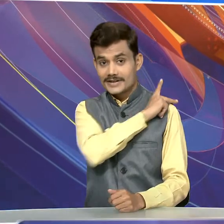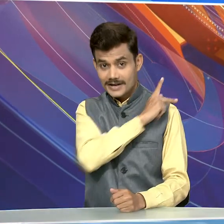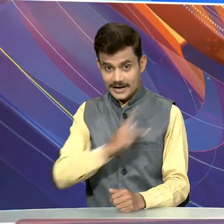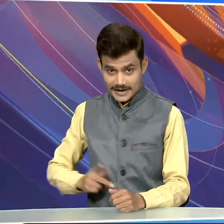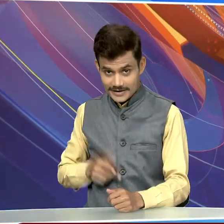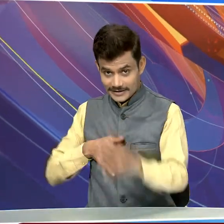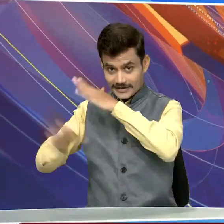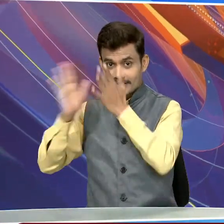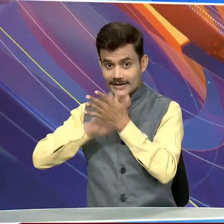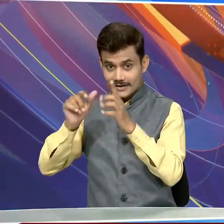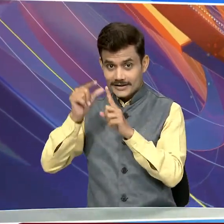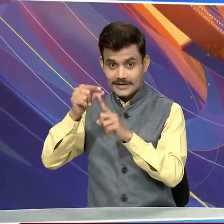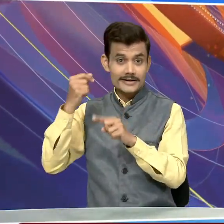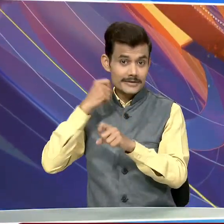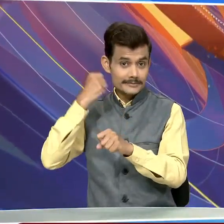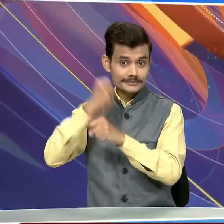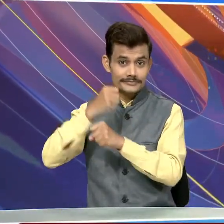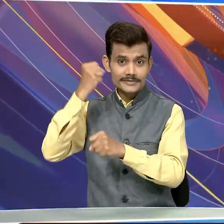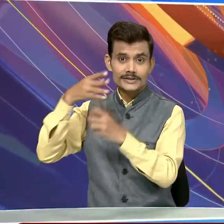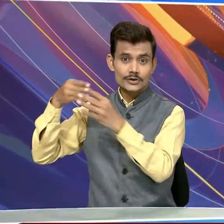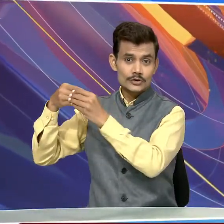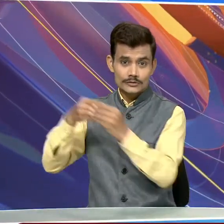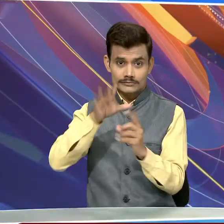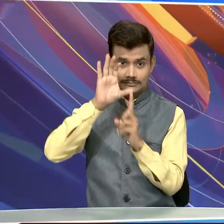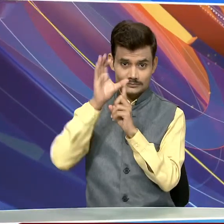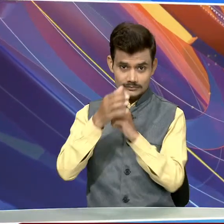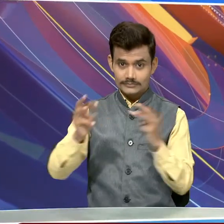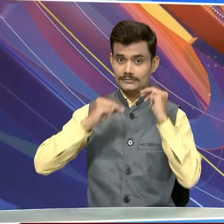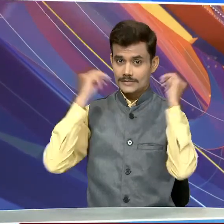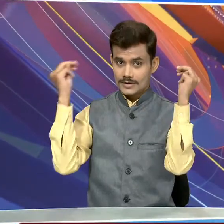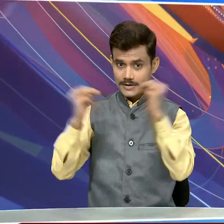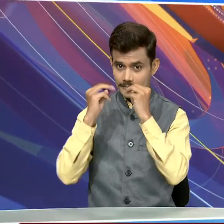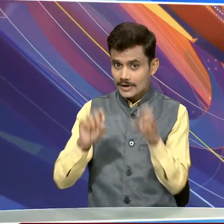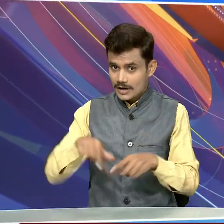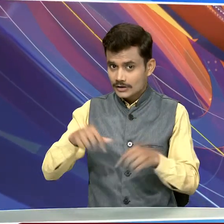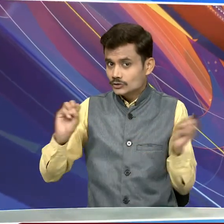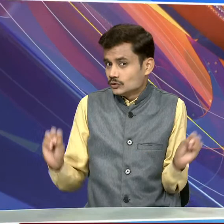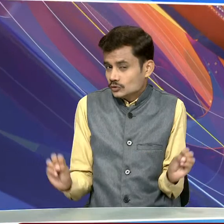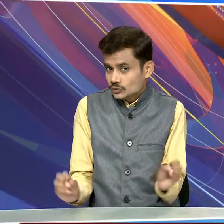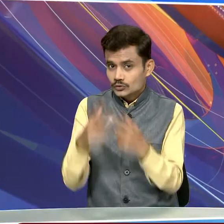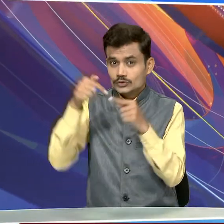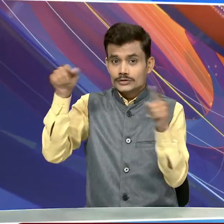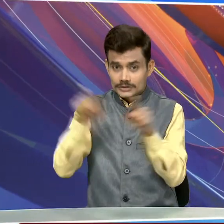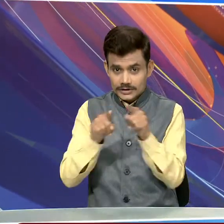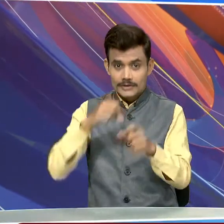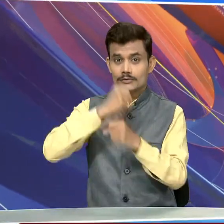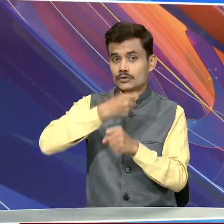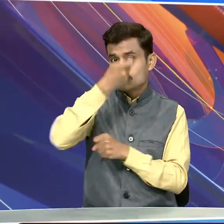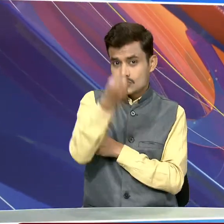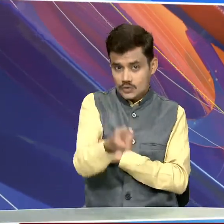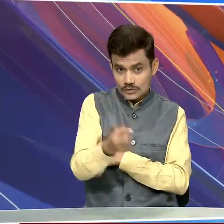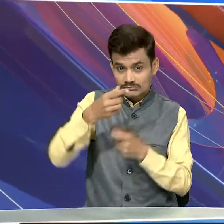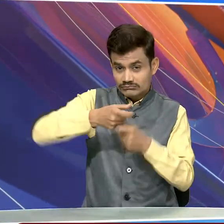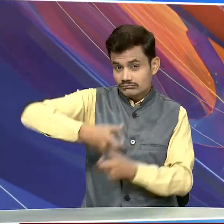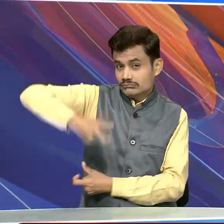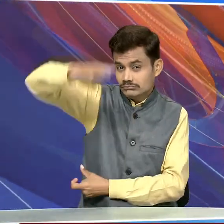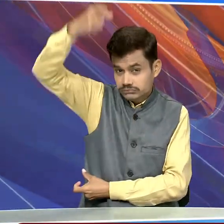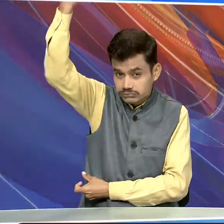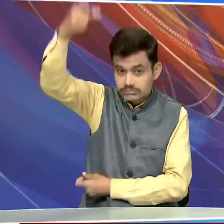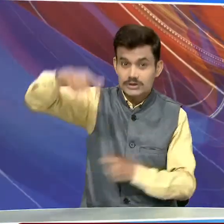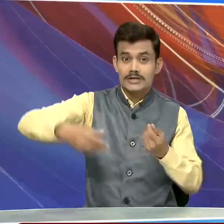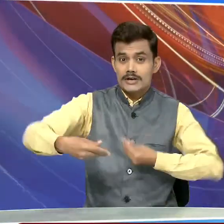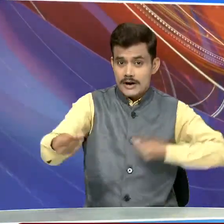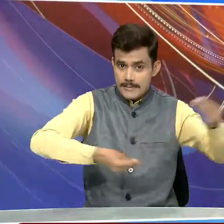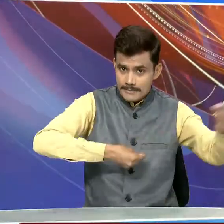कर्नाटक के हम्पी में जारी G20 संस्कृति कार्य समूह बैठक आज होगा औपचारिक उद्घाटन। वहीं गुजरात के केवड़िया में